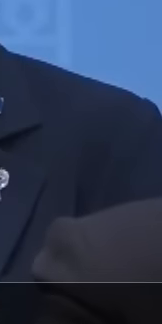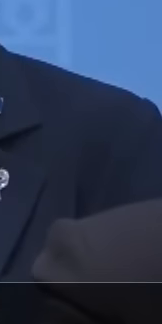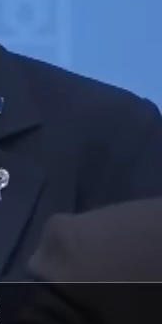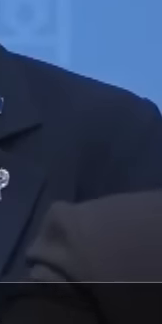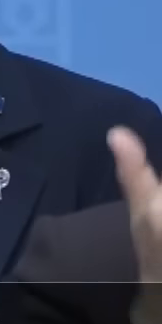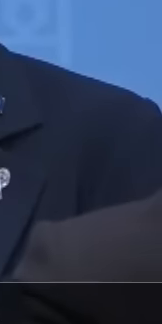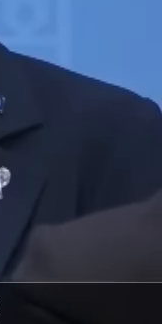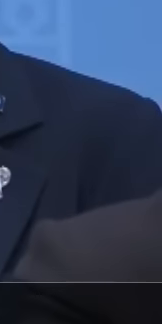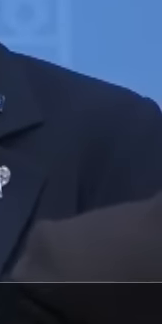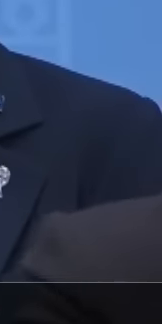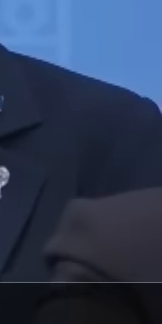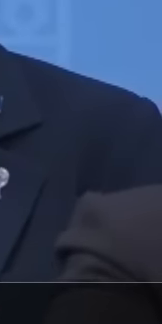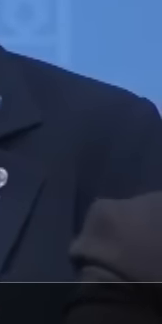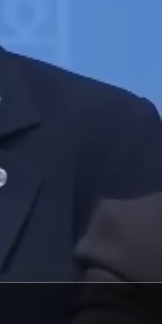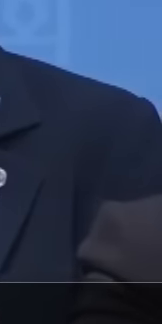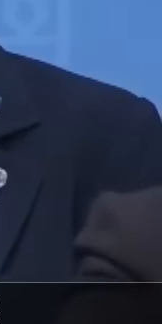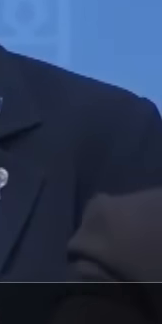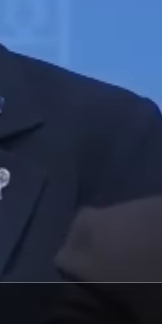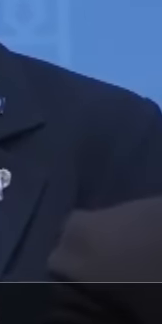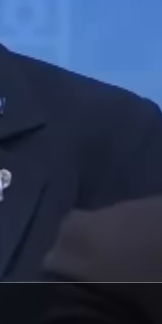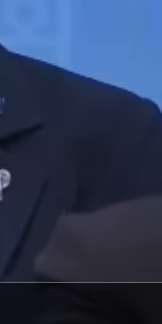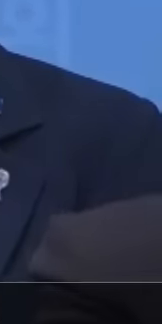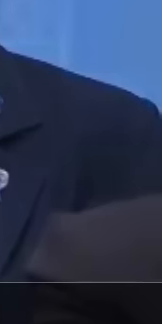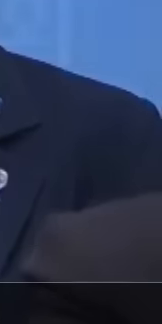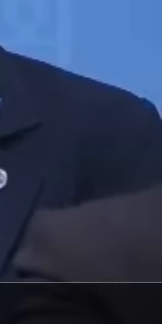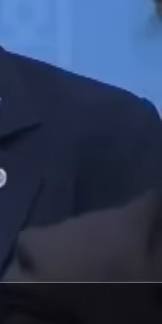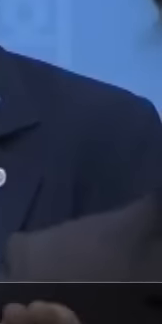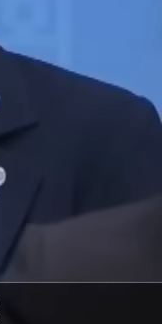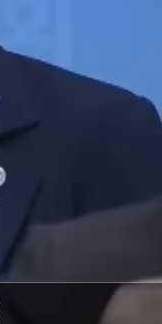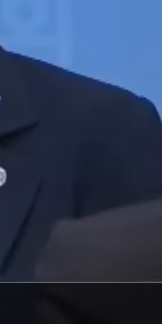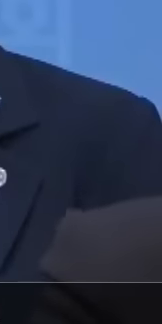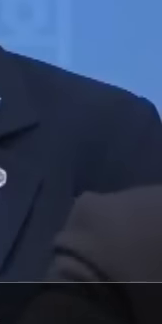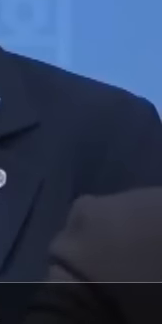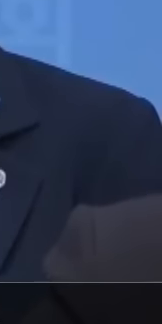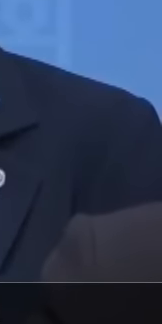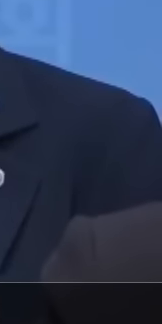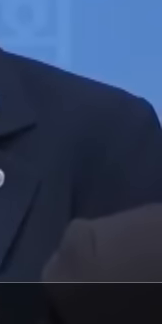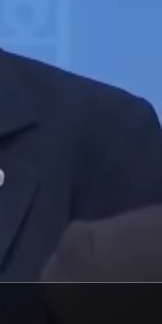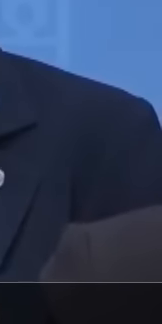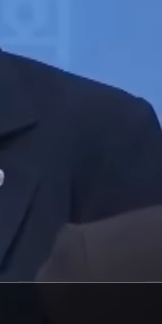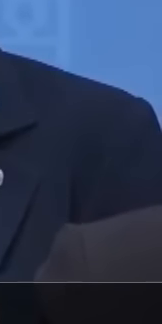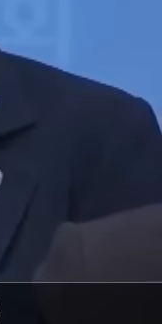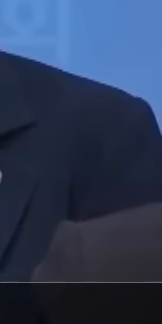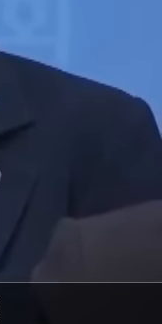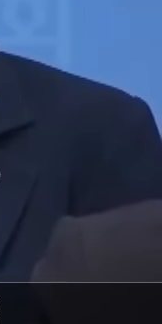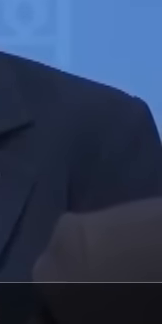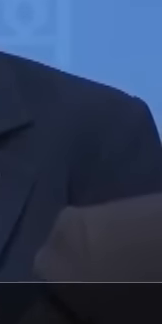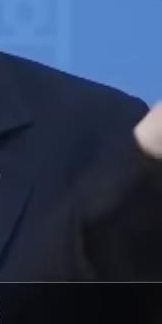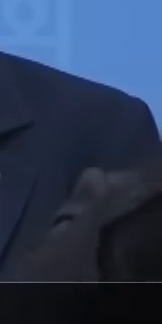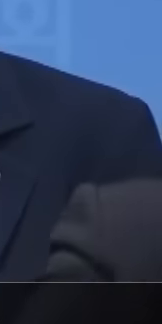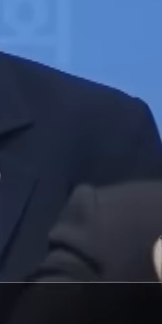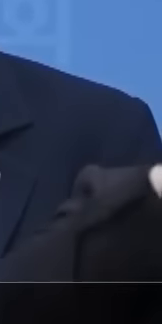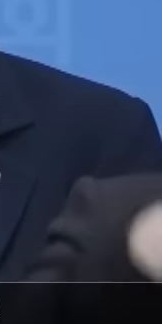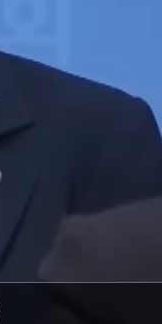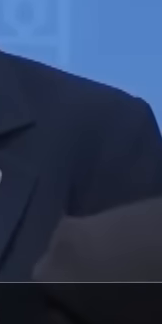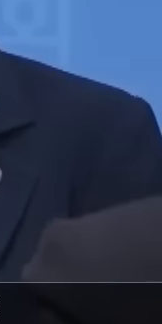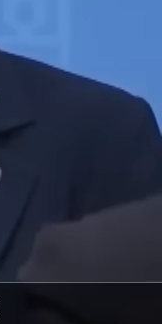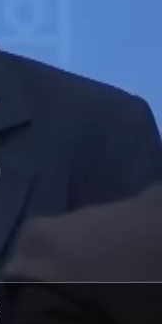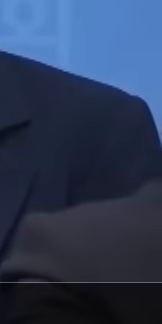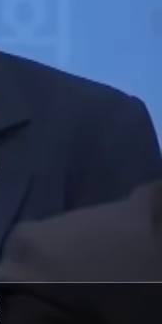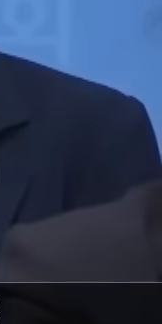국회의 입법의 우위를 명확히 하는 입법에 나서겠습니다. 또 이선균 방지법 제정을